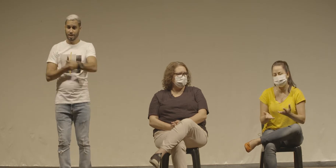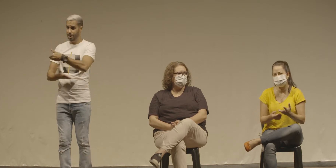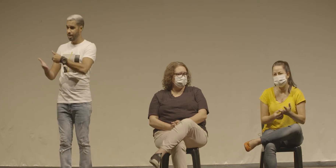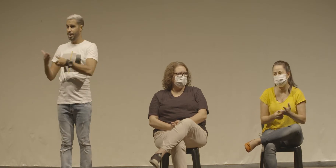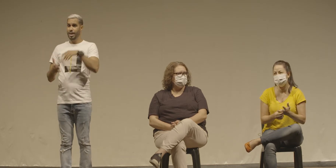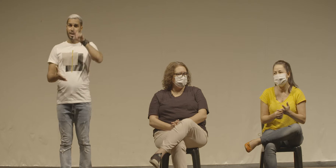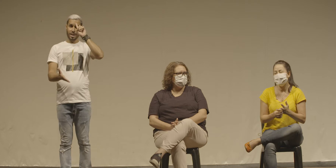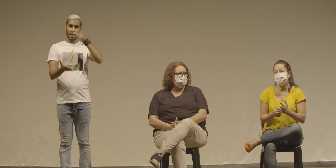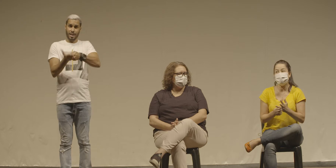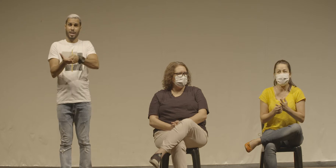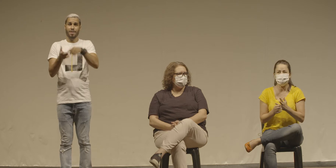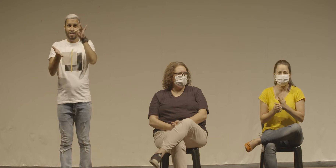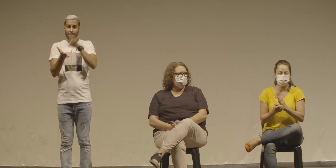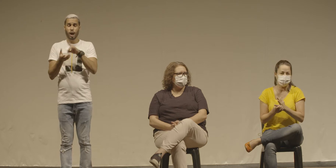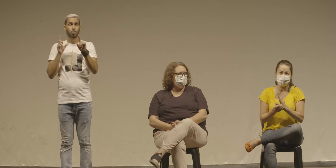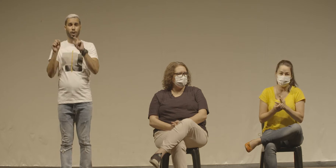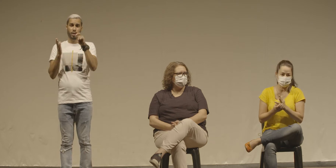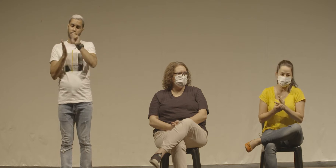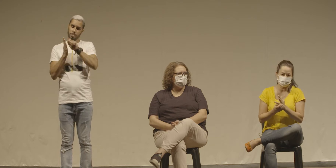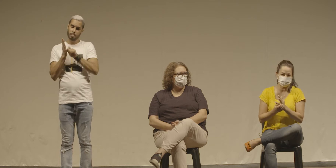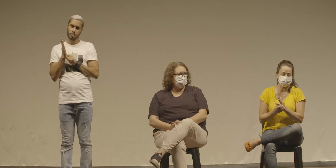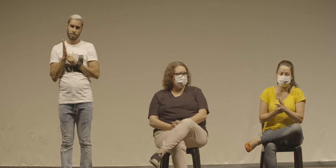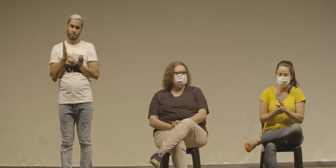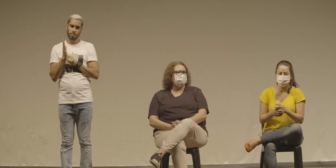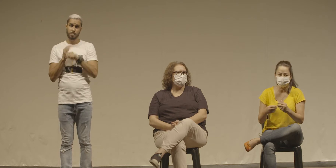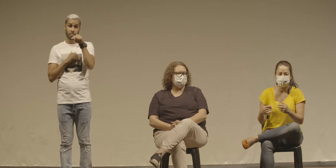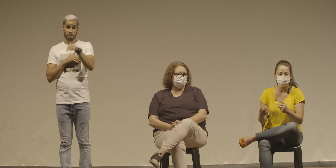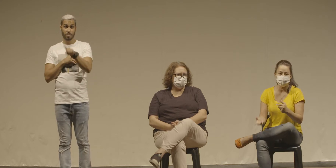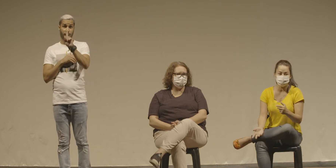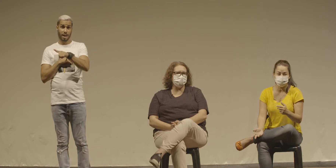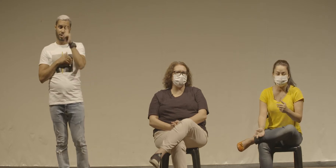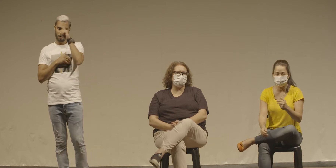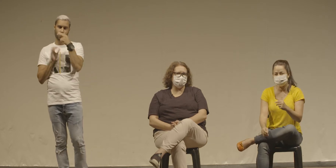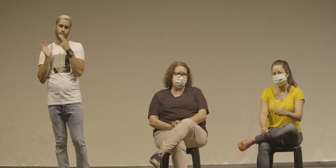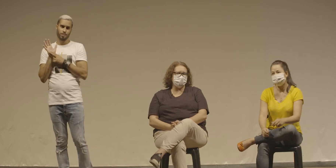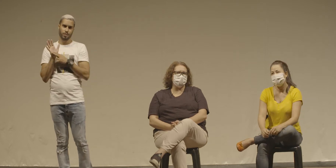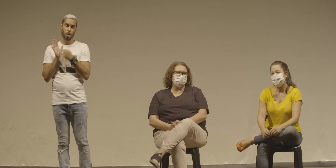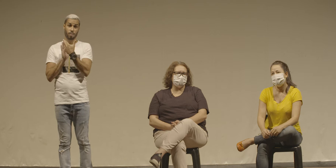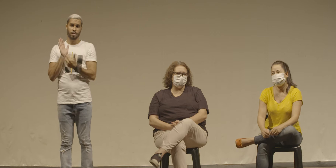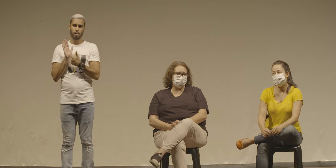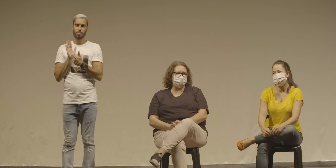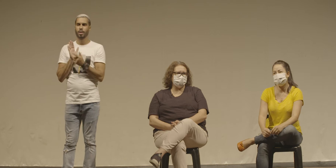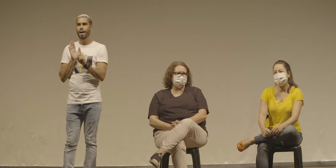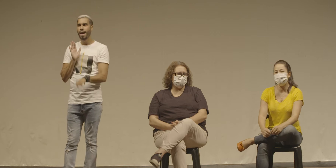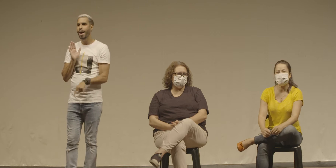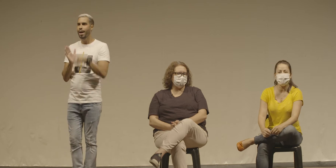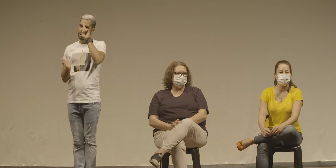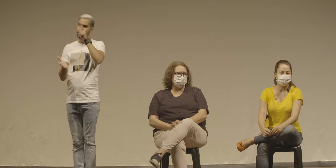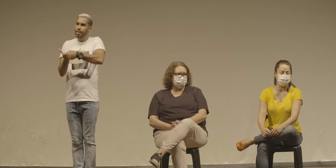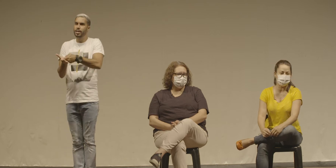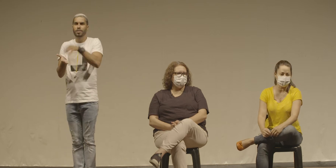a premissa que você escolheu. Então, essa foi a nossa grande dificuldade em termos de roteiro. Foi definir o